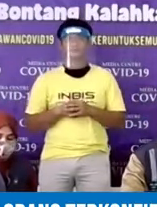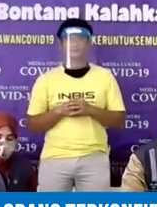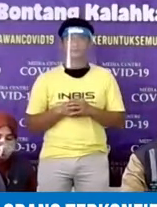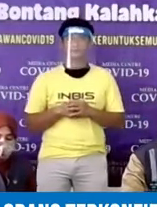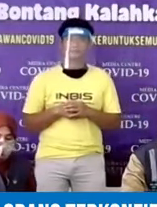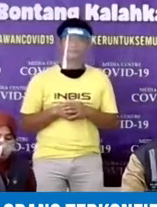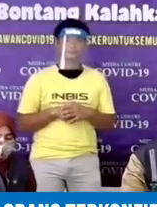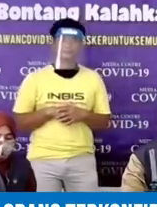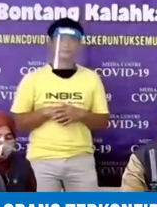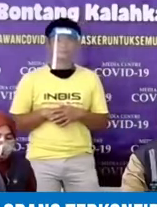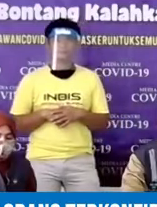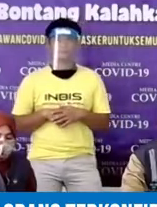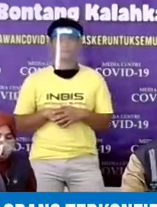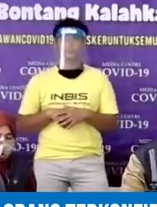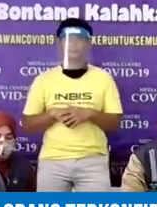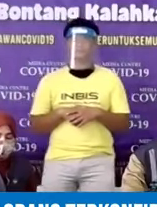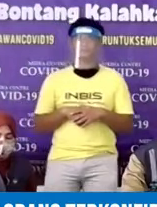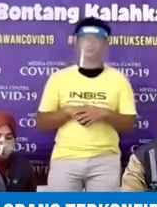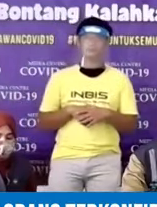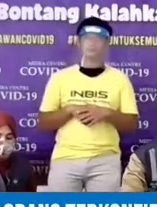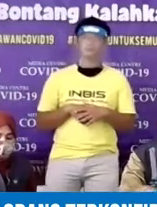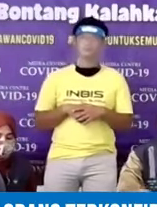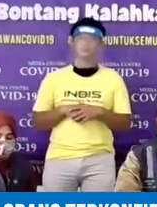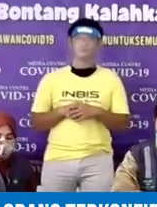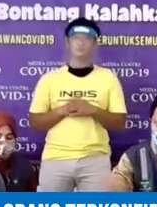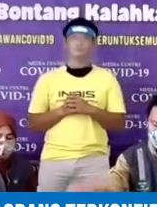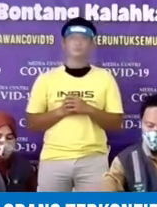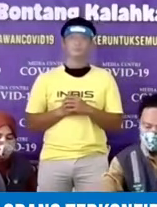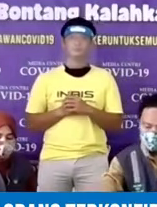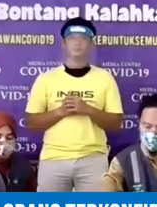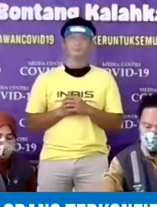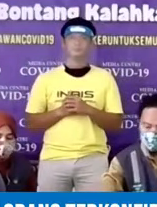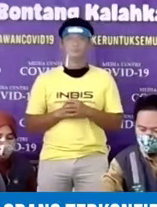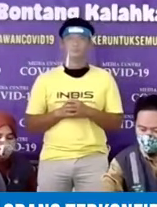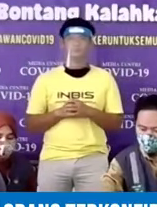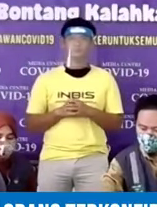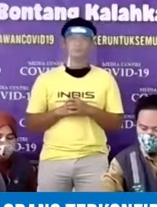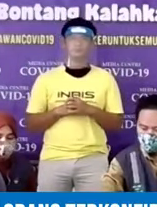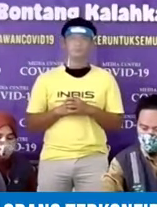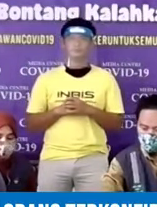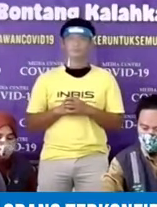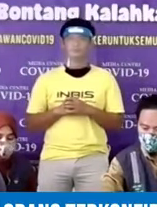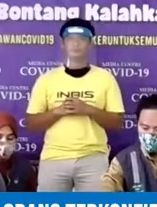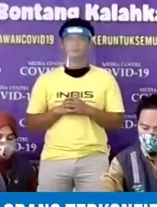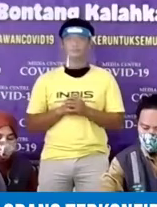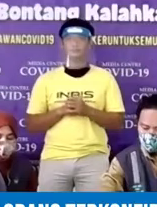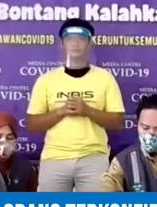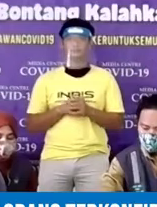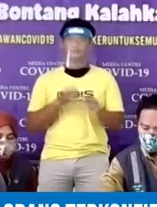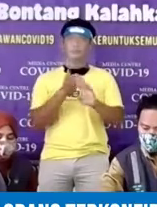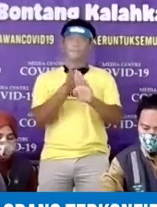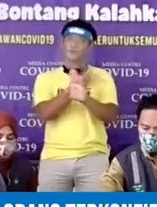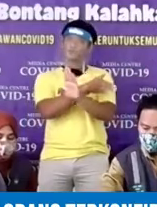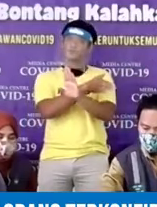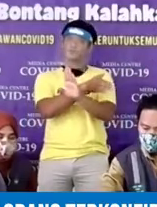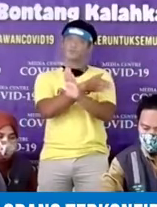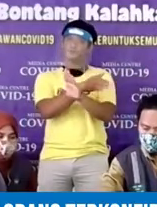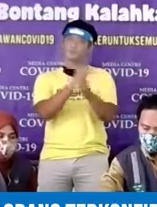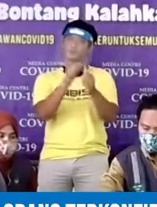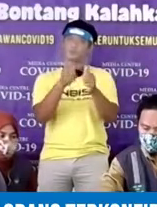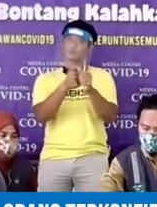kesehatan tersebut atau memang sudah sesuai dengan sebelumnya sudah sesuai dilakukan oleh pihak